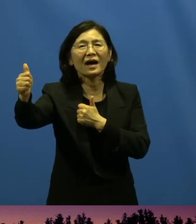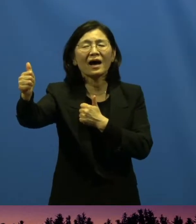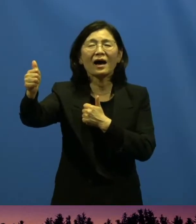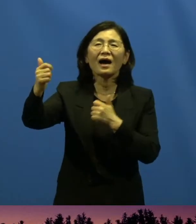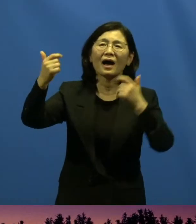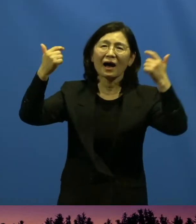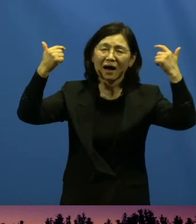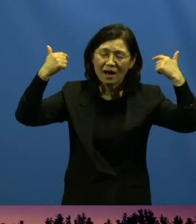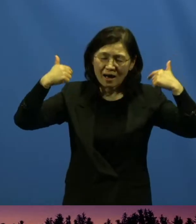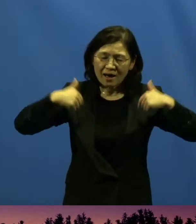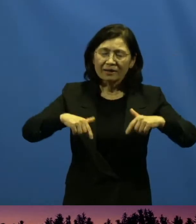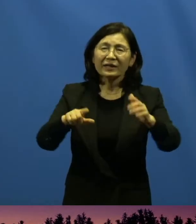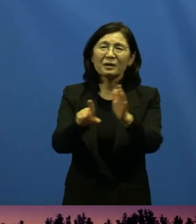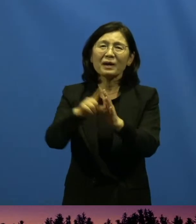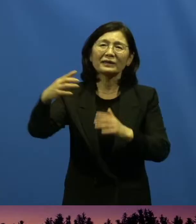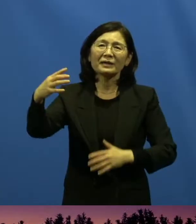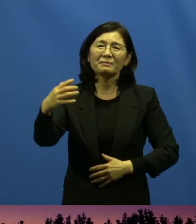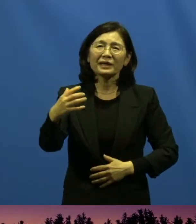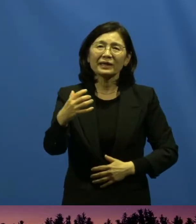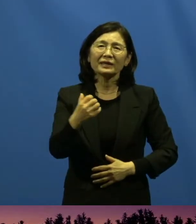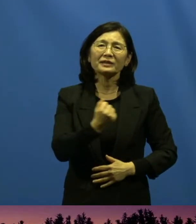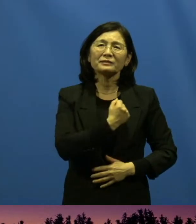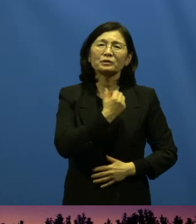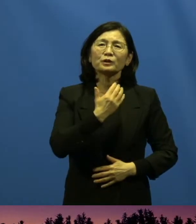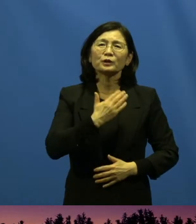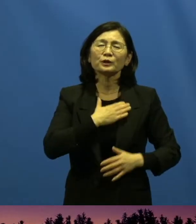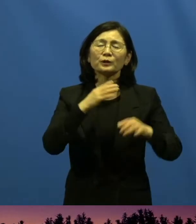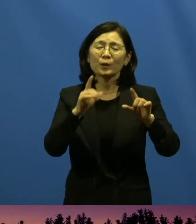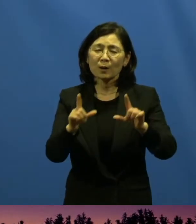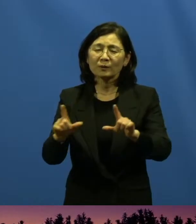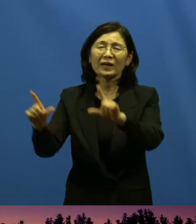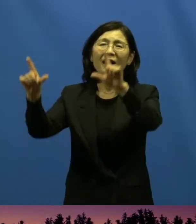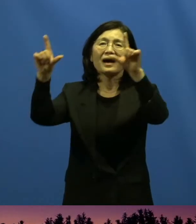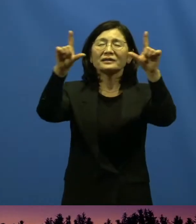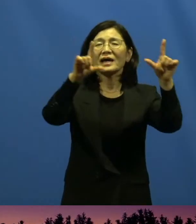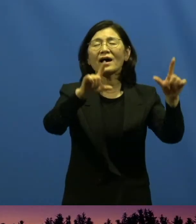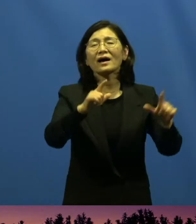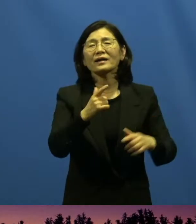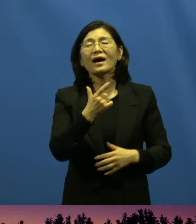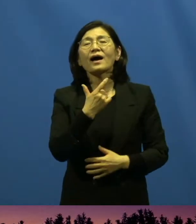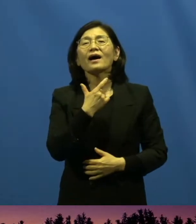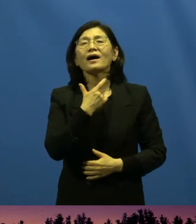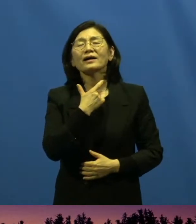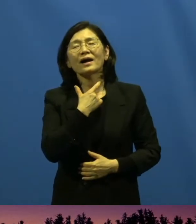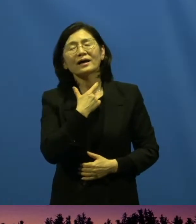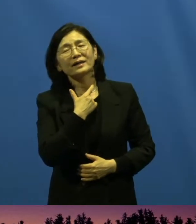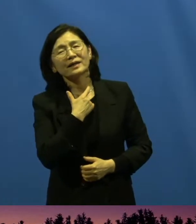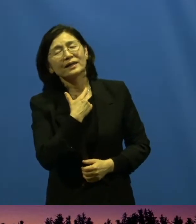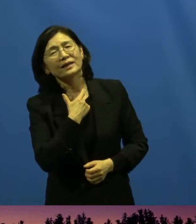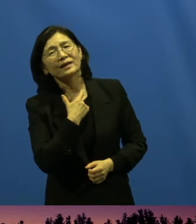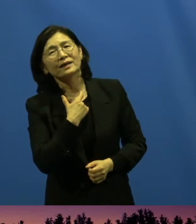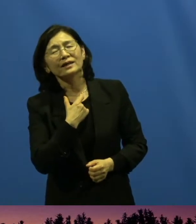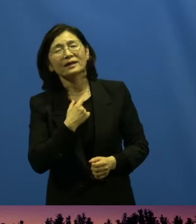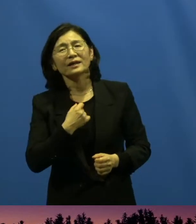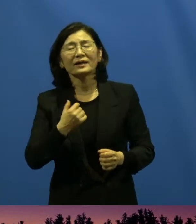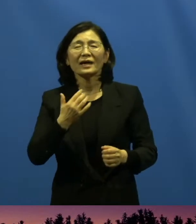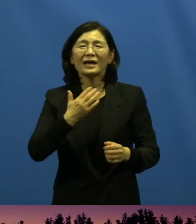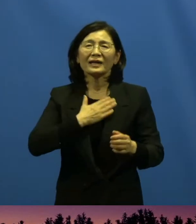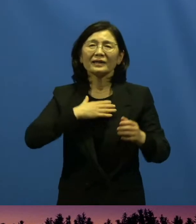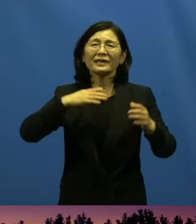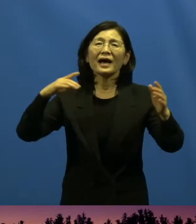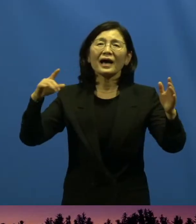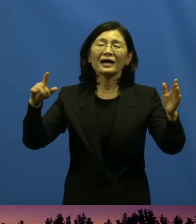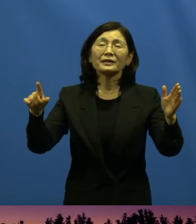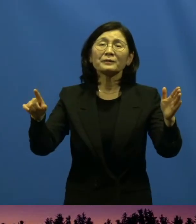승리하리라. 날마다 믿음으로 나 살아가리. 다시 한번입니다. 나는 믿네.